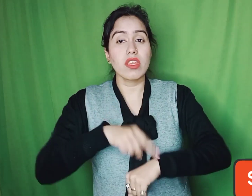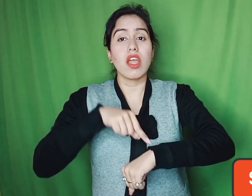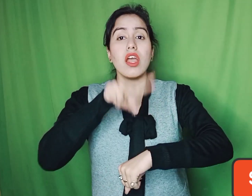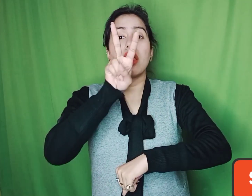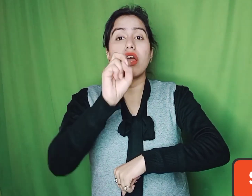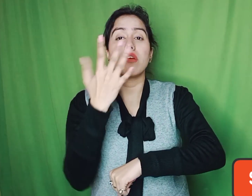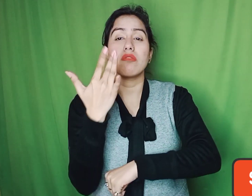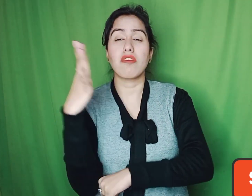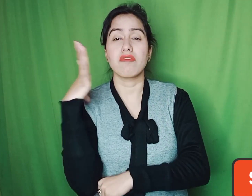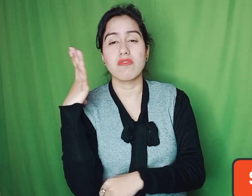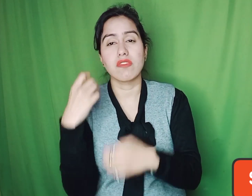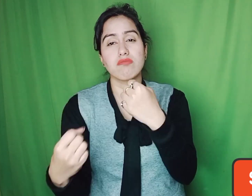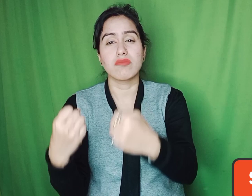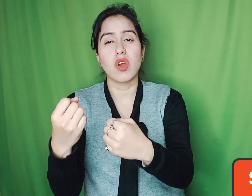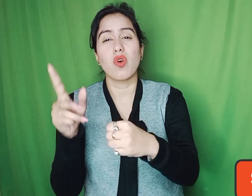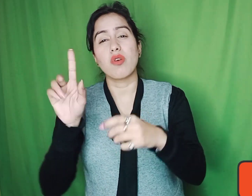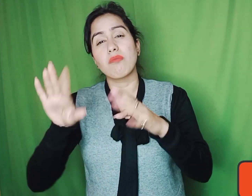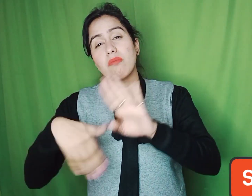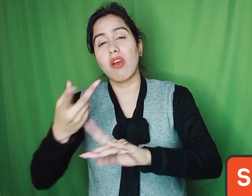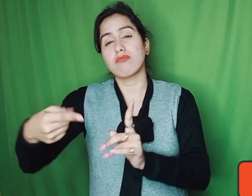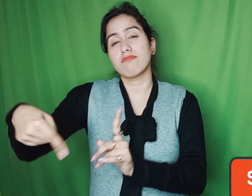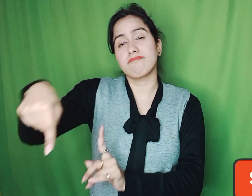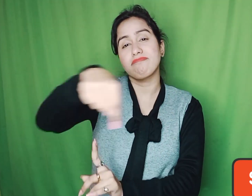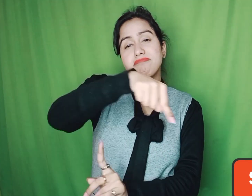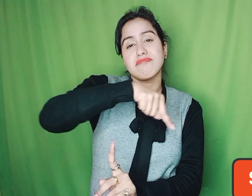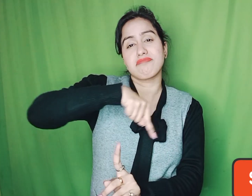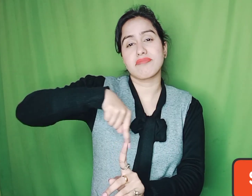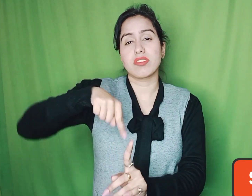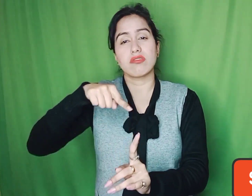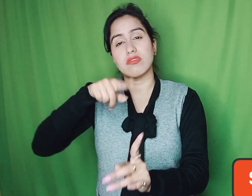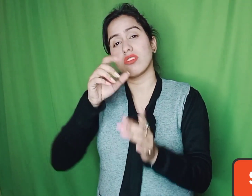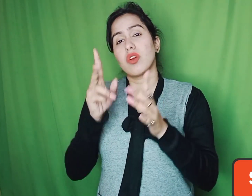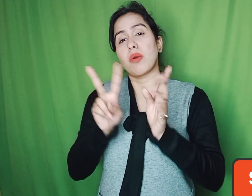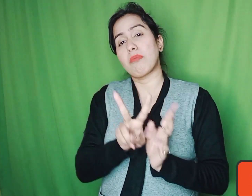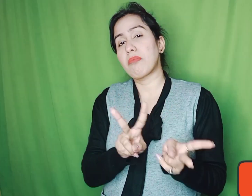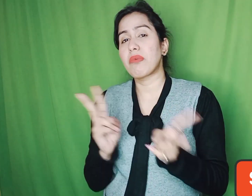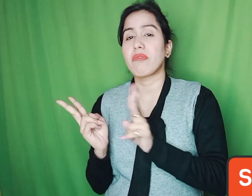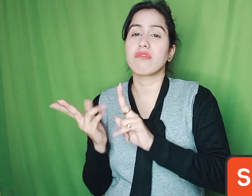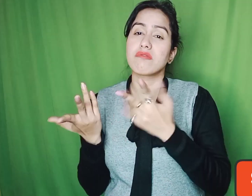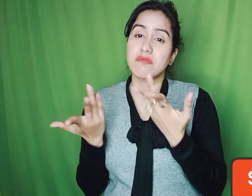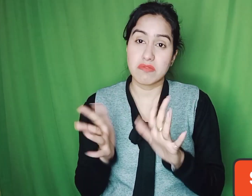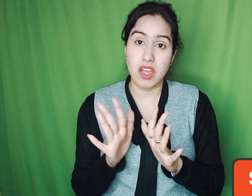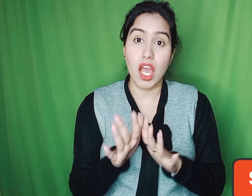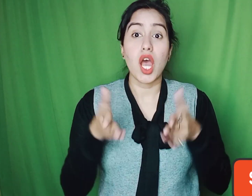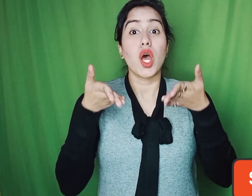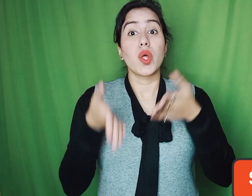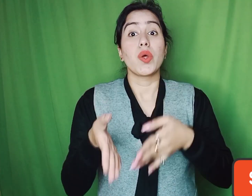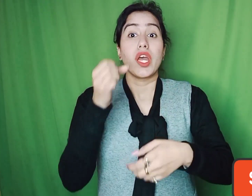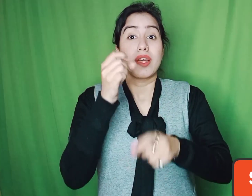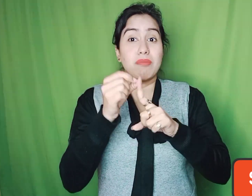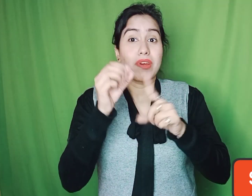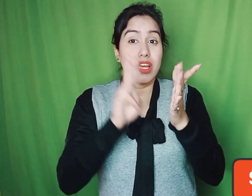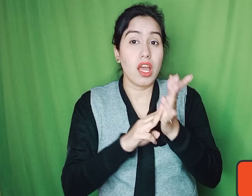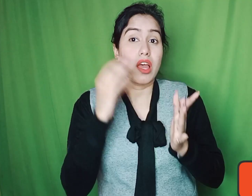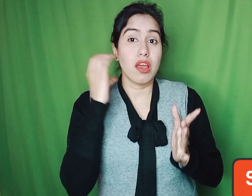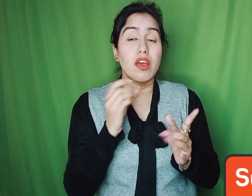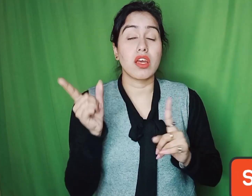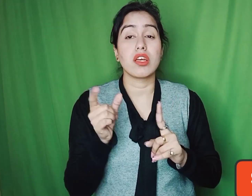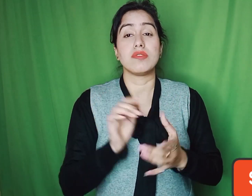से वापस एयरपोर्ट की तरफ चली गई। दोस्तों यह बहुत ही शर्म की बात है और इसका अब रिपोर्ट मांगी गई है पंजाब सरकार